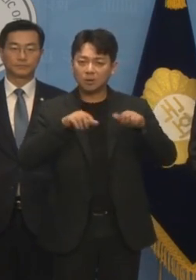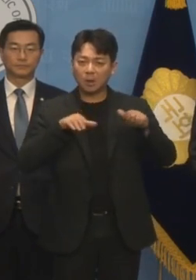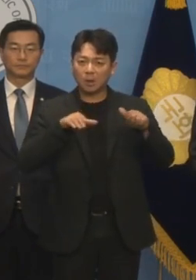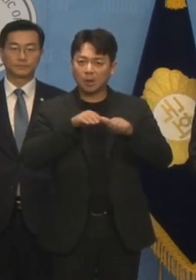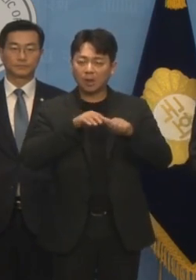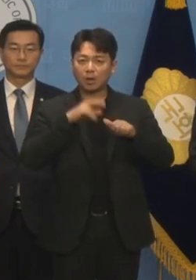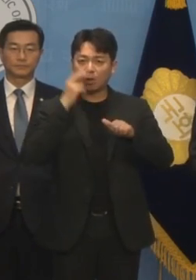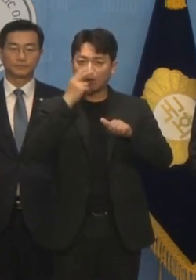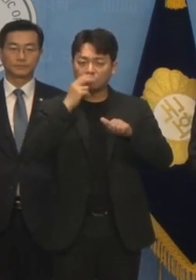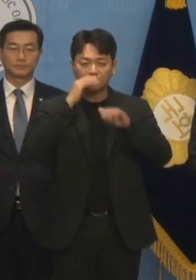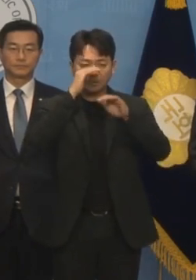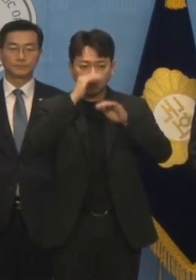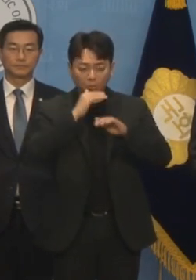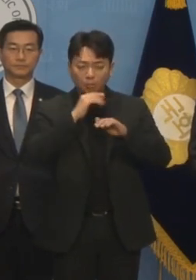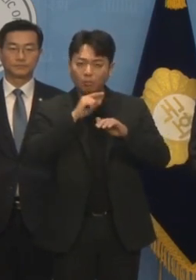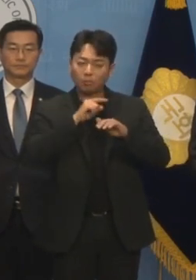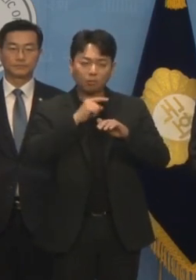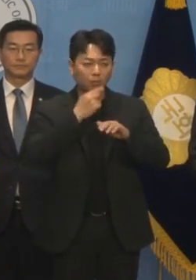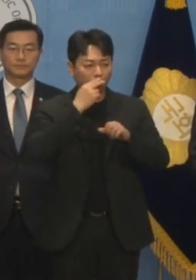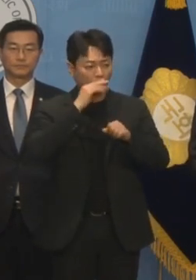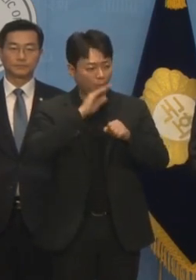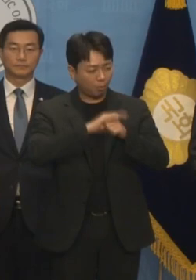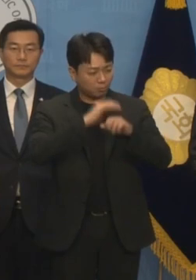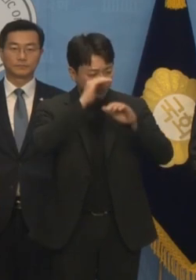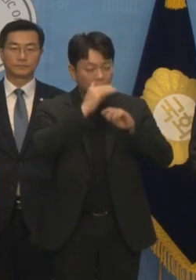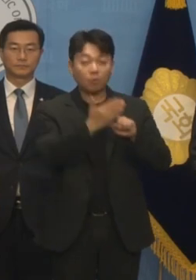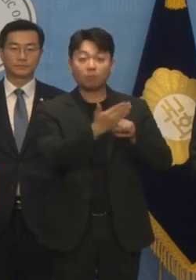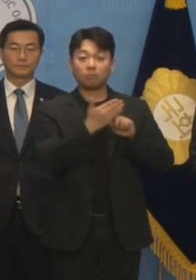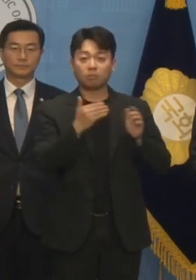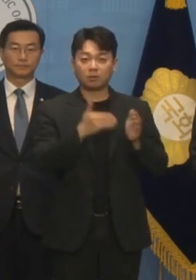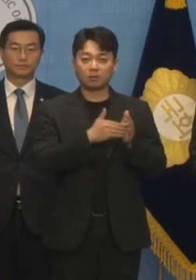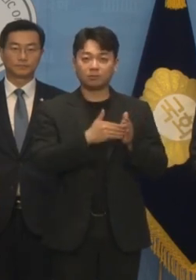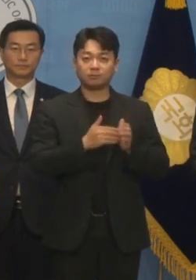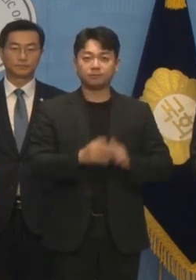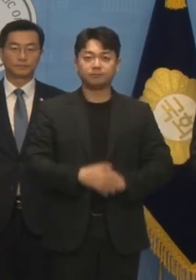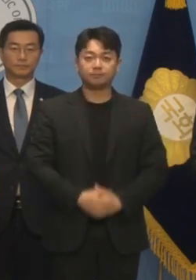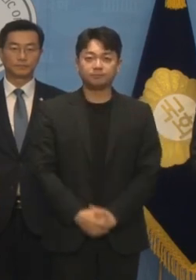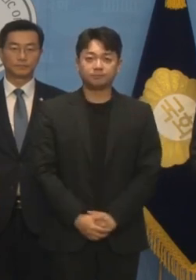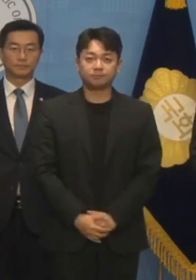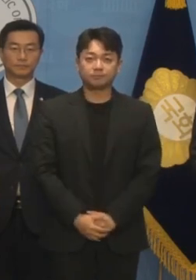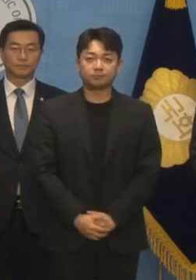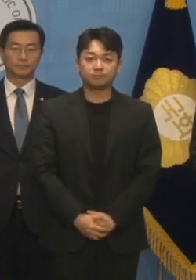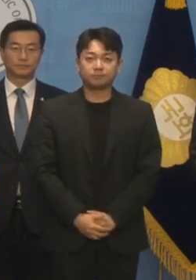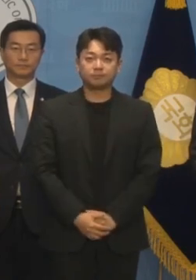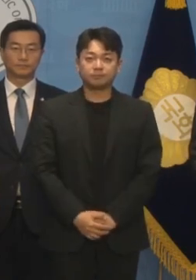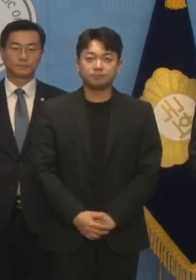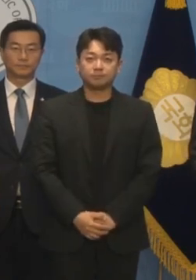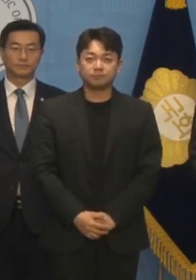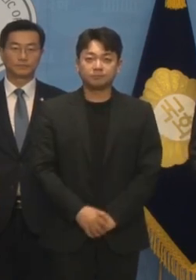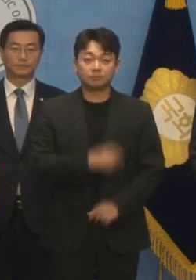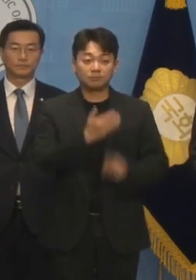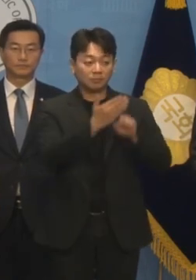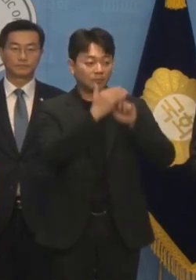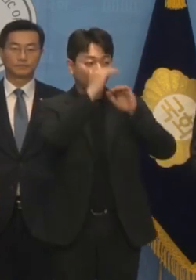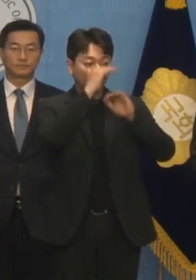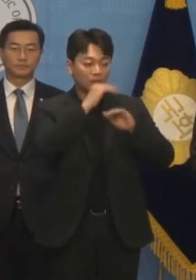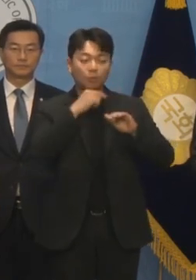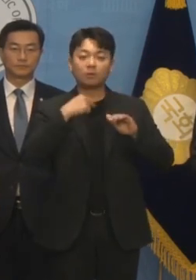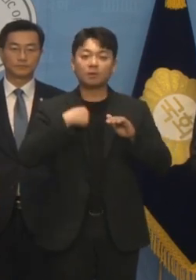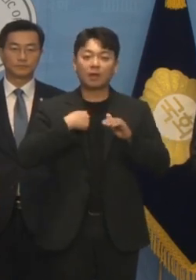제보가 들어오고 있습니다 내 계좌를 들여다봤다 그런데 그것도